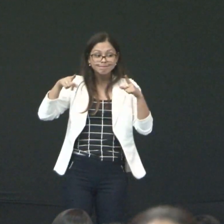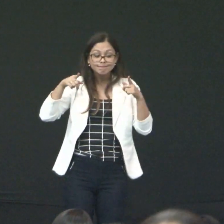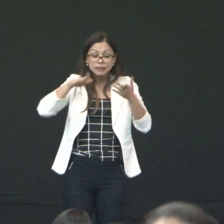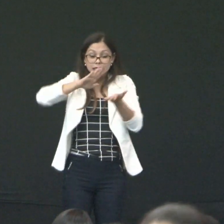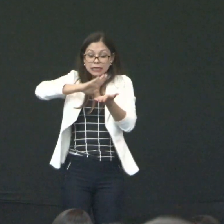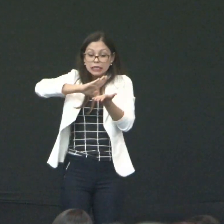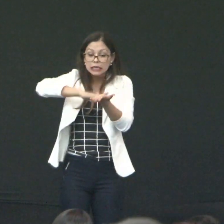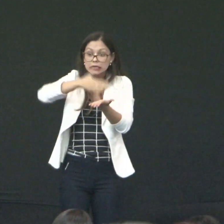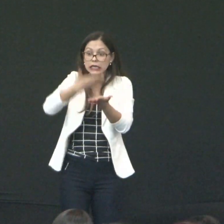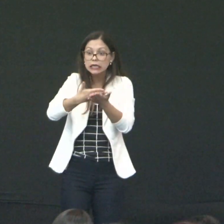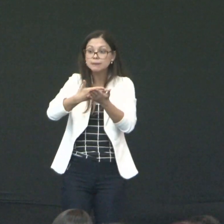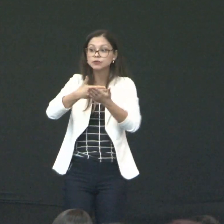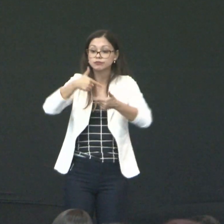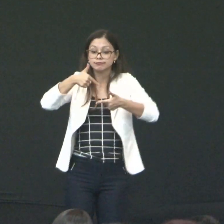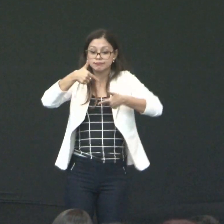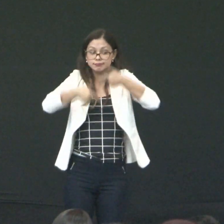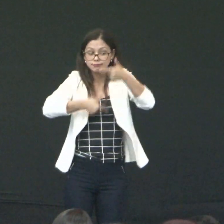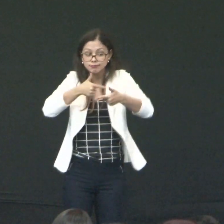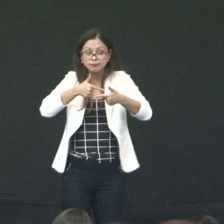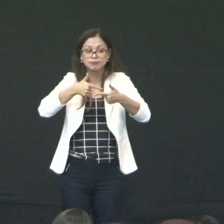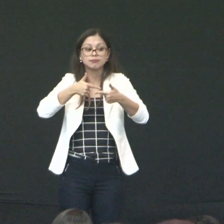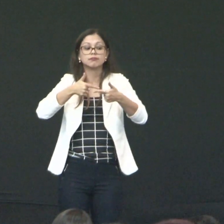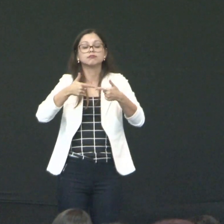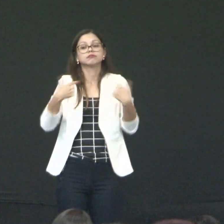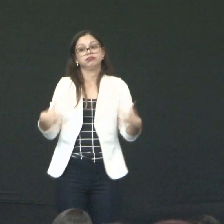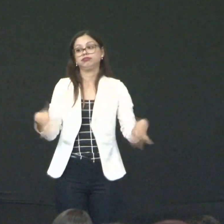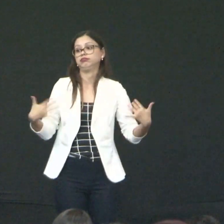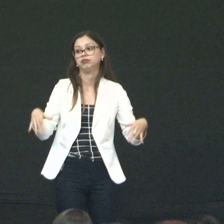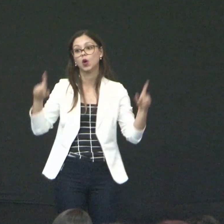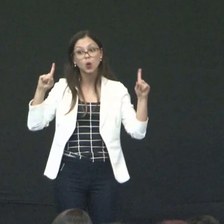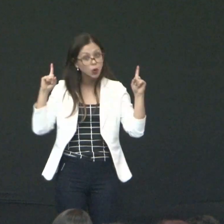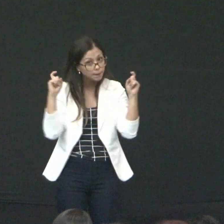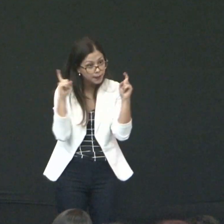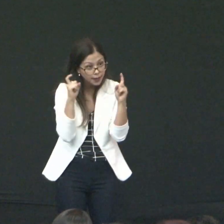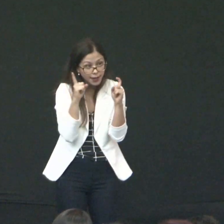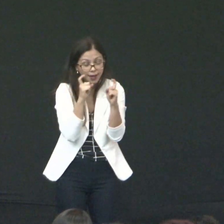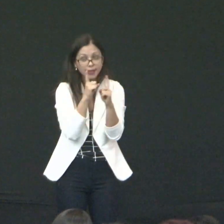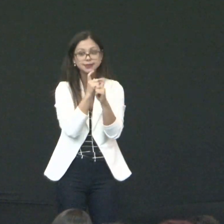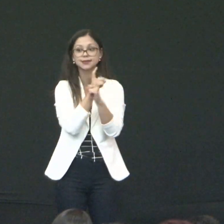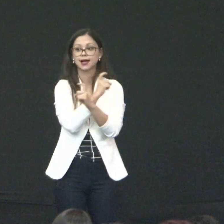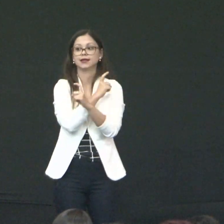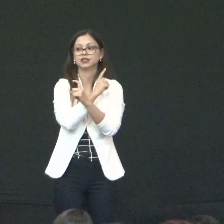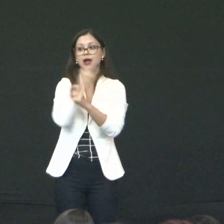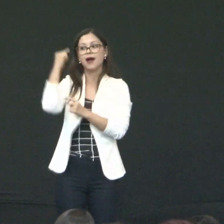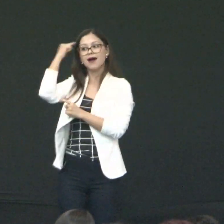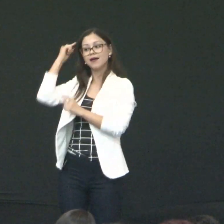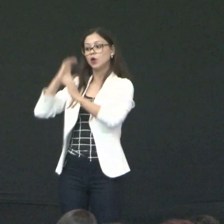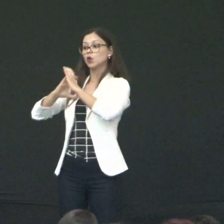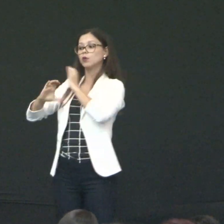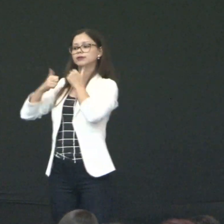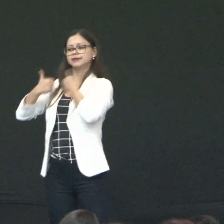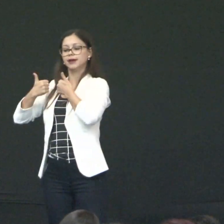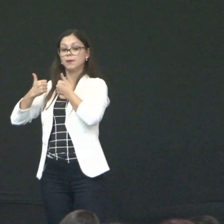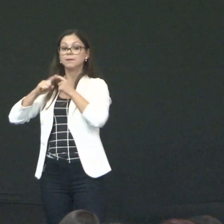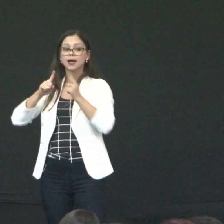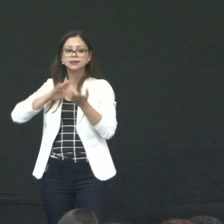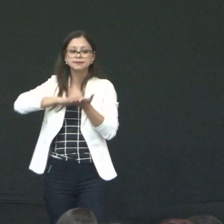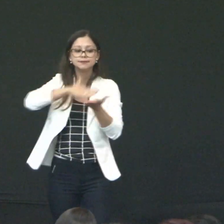existe uma diferença entre aquilo que é convencionalizado e aquilo que é usado informalmente. E o processo de interpretação